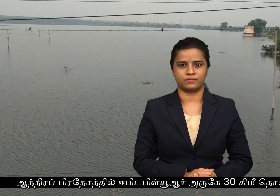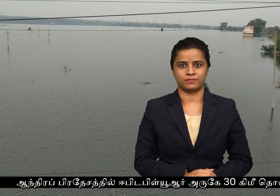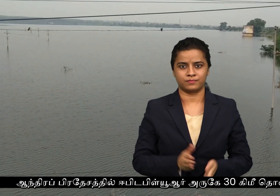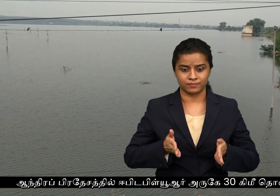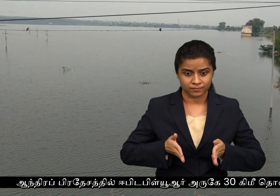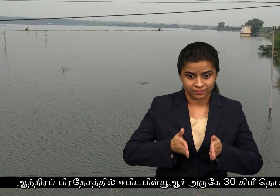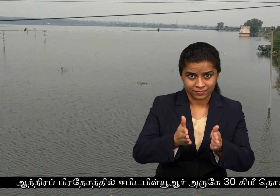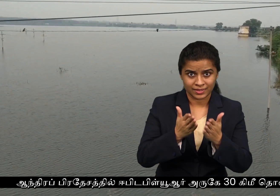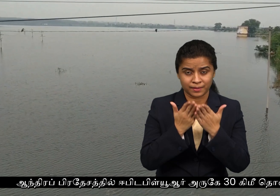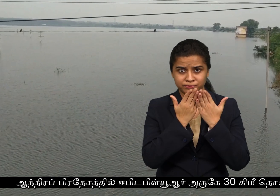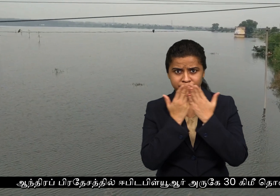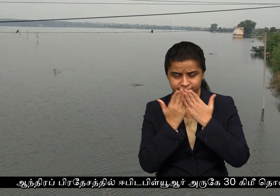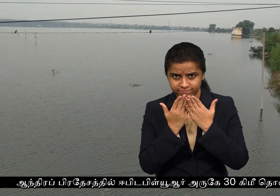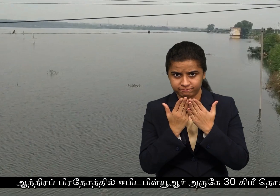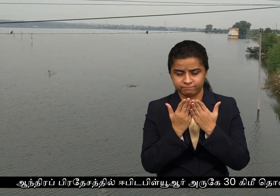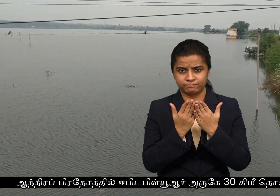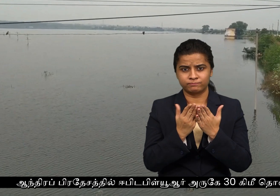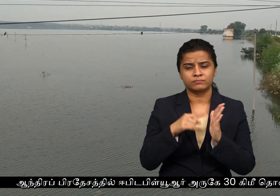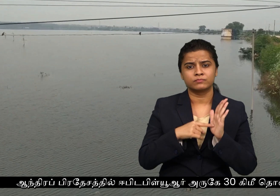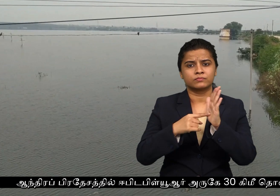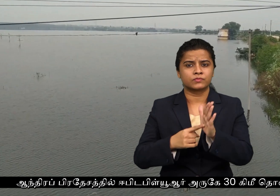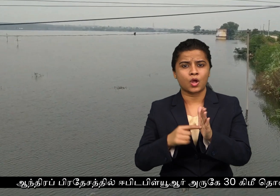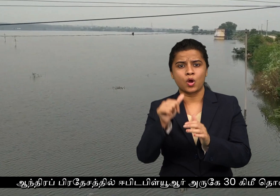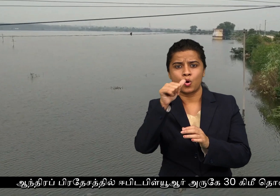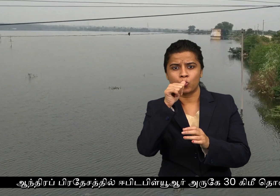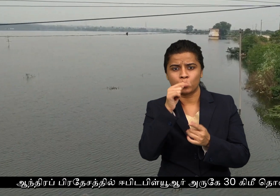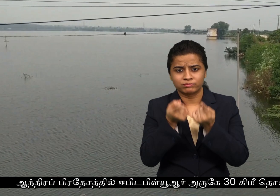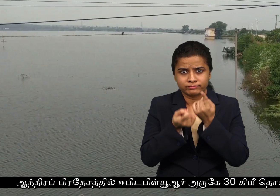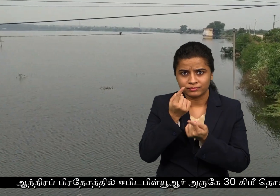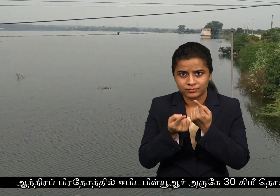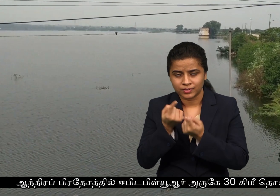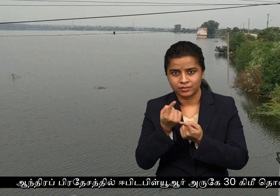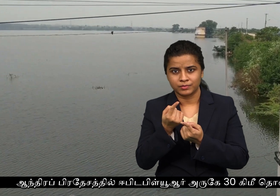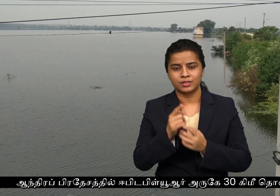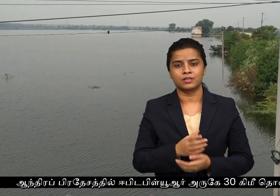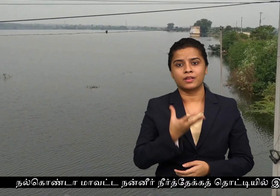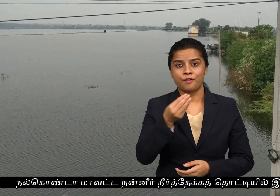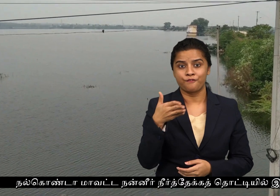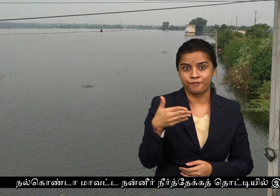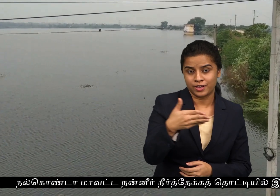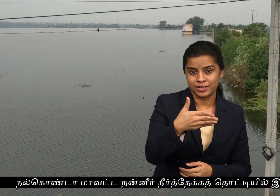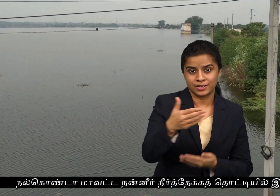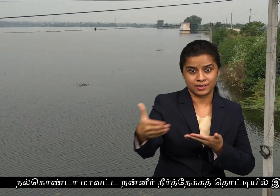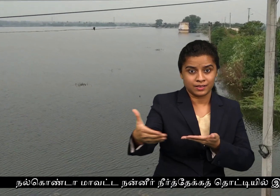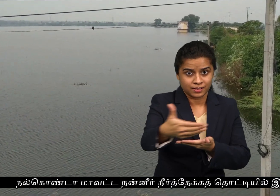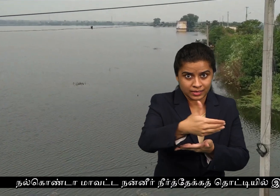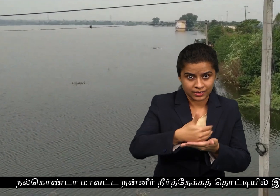ஆந்திர பிரதேசத்தில் EWR அருகே 30 கிலோமீட்டர் தொலைவில் அமைந்துள்ள நல்கொண்டா